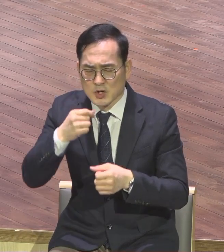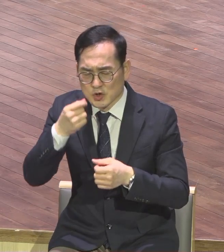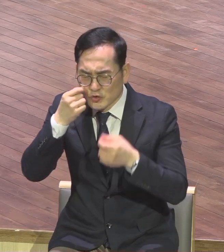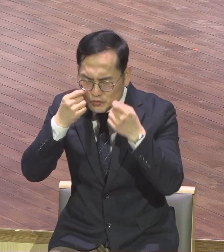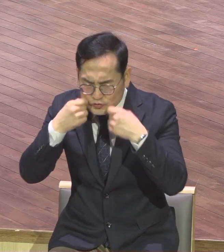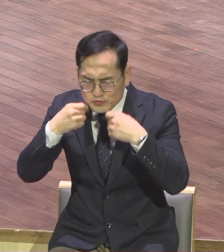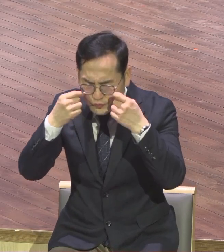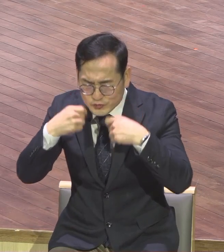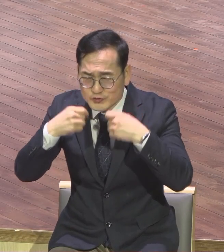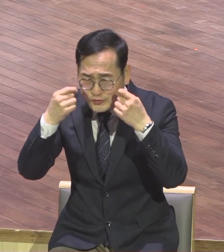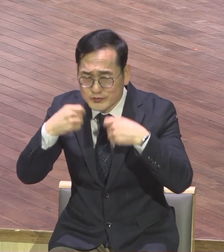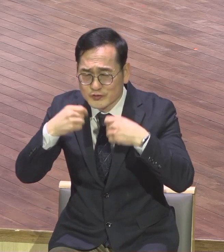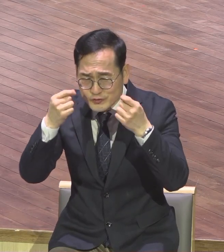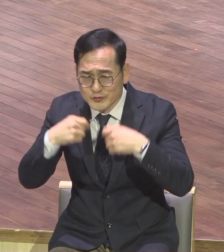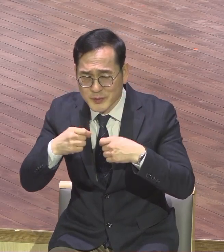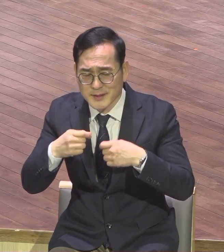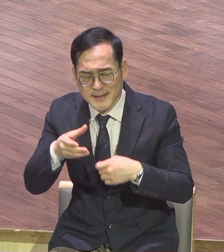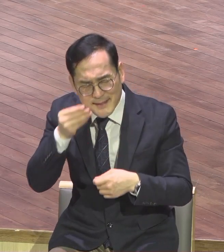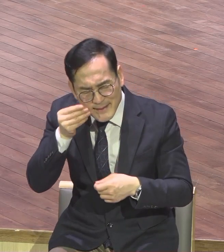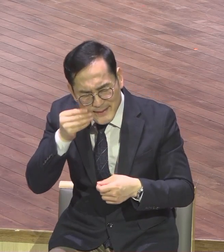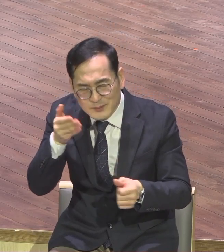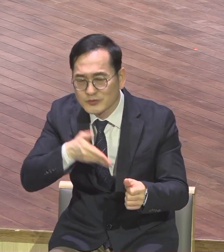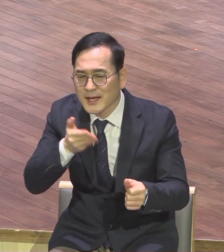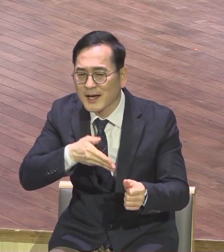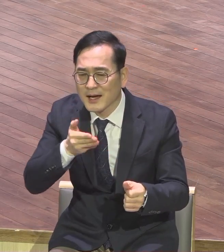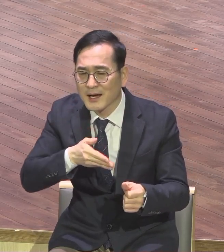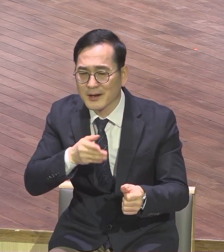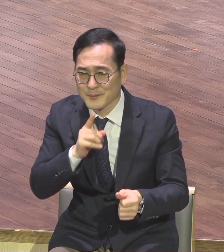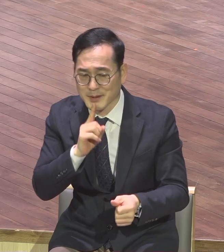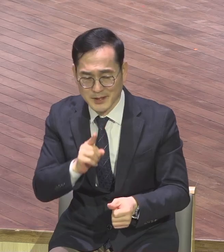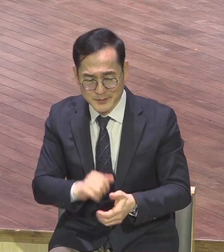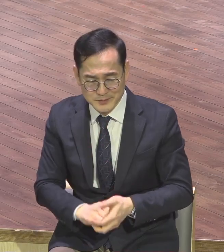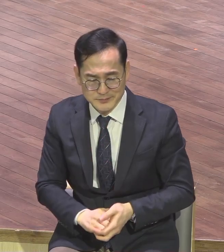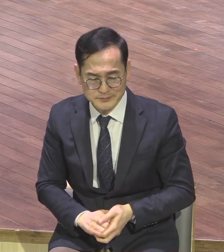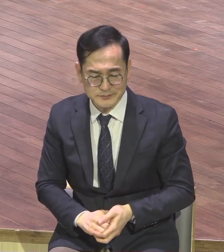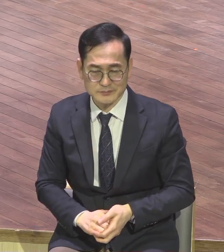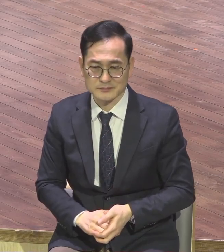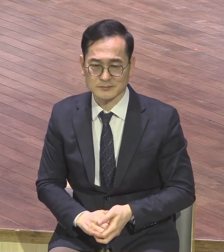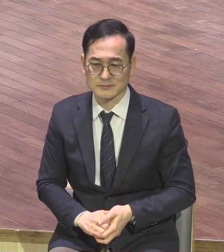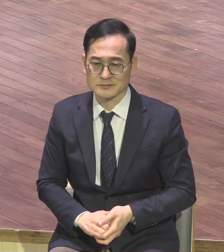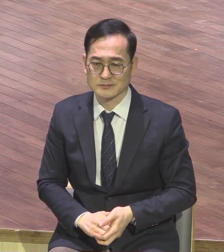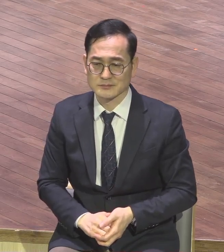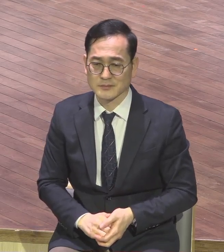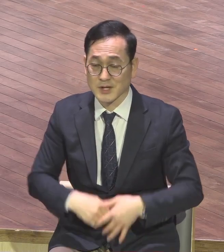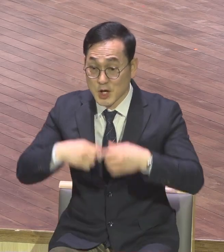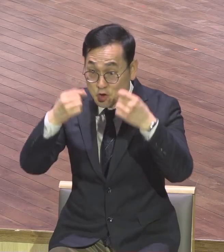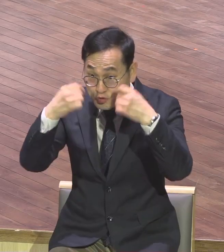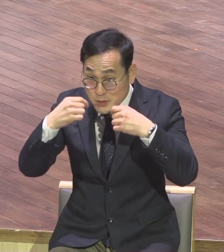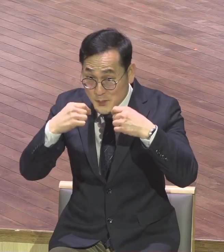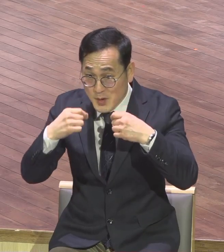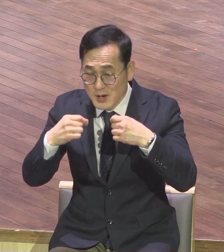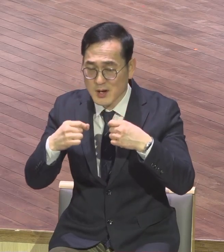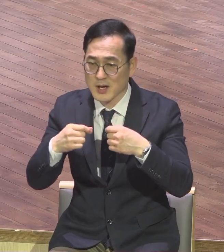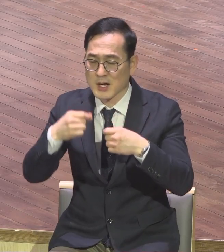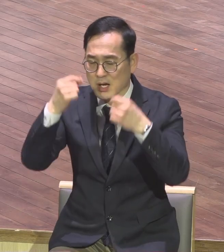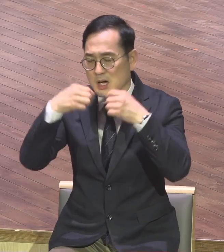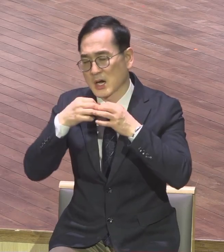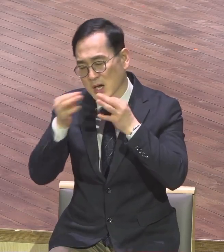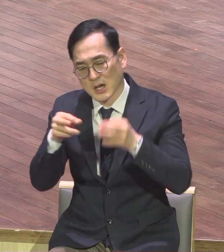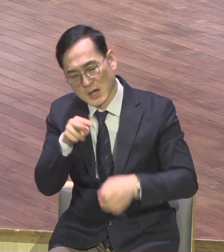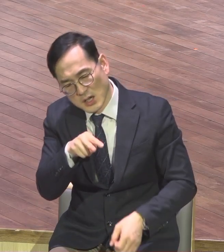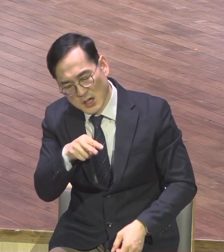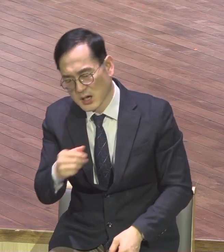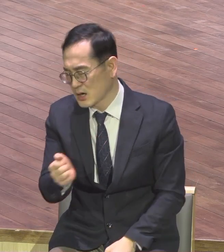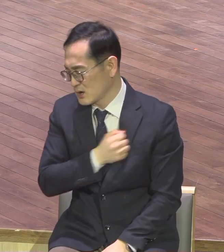눈물이 아니에요. 여기서 말하는 이 눈물은 원어적으로 심한 고통을 느끼면서 소리내 우는 모습.